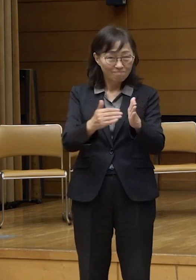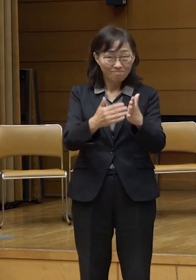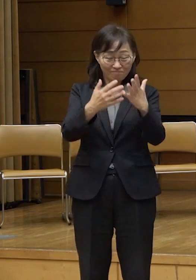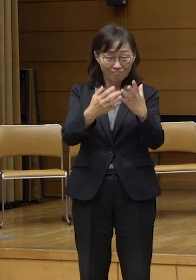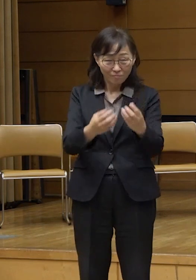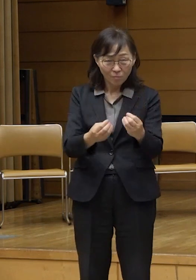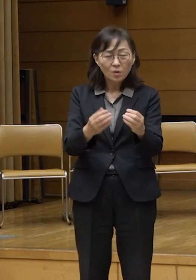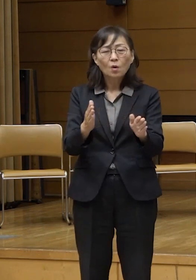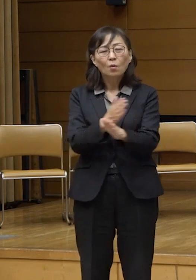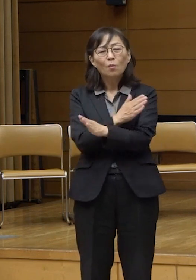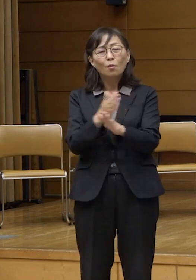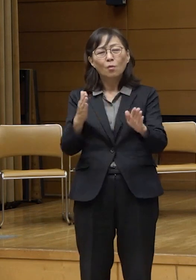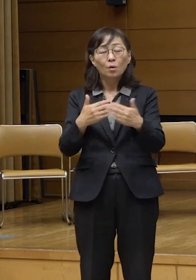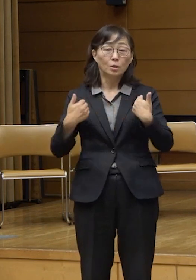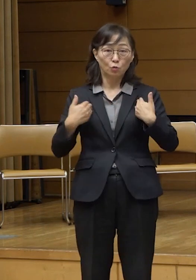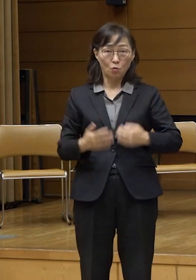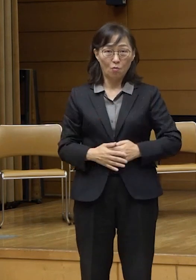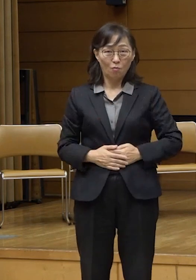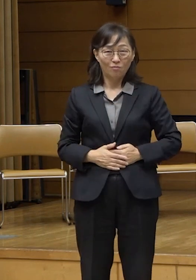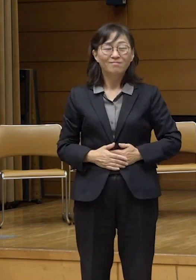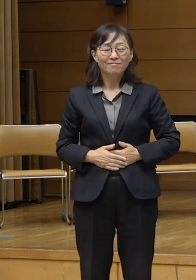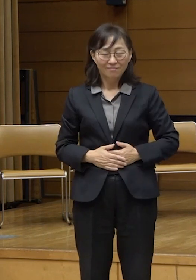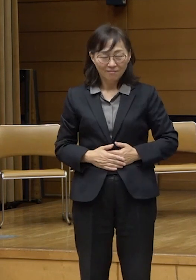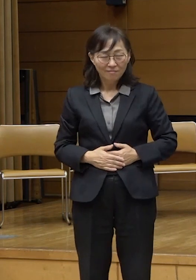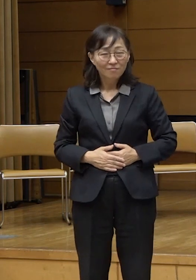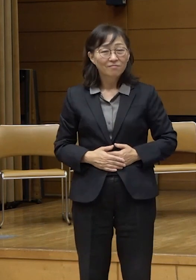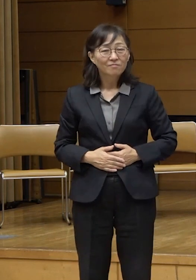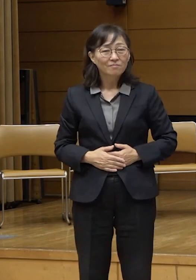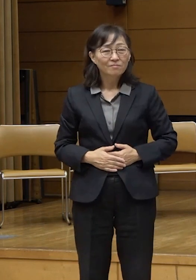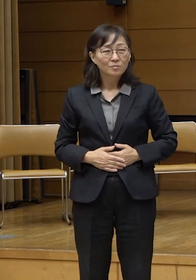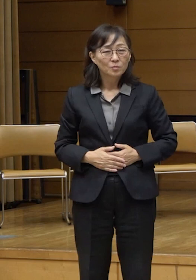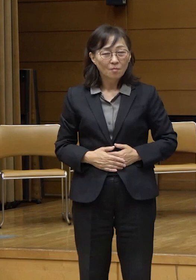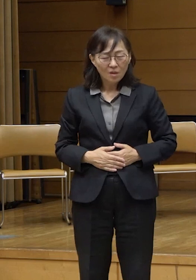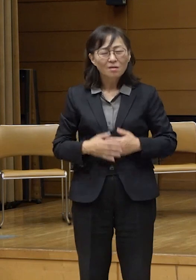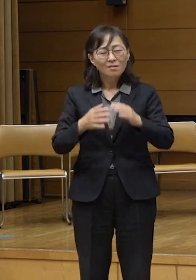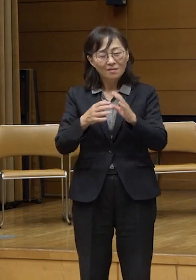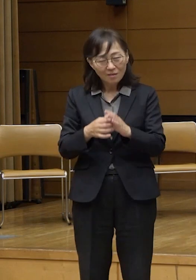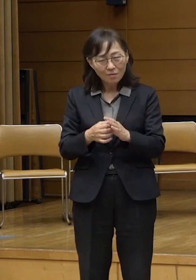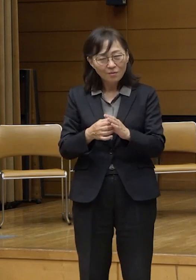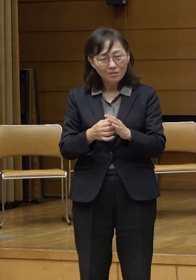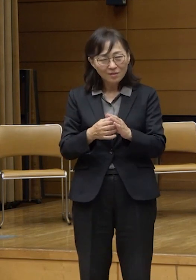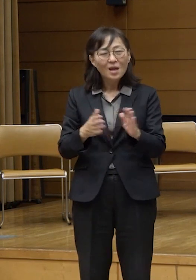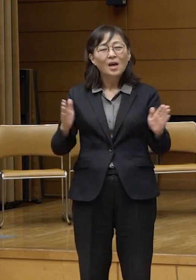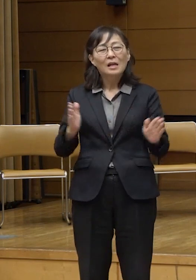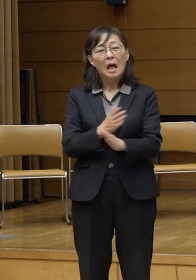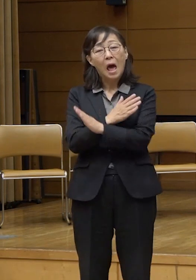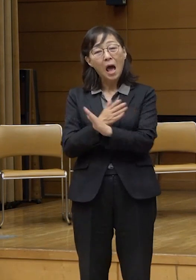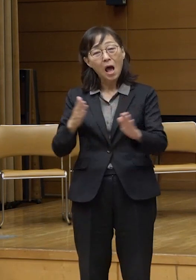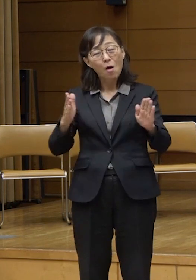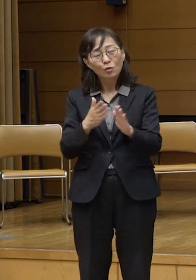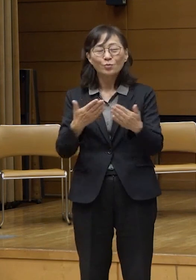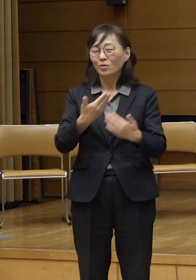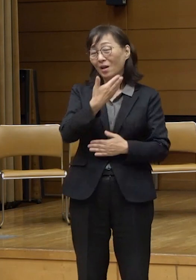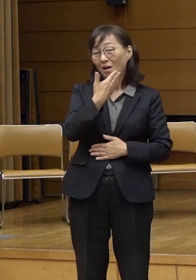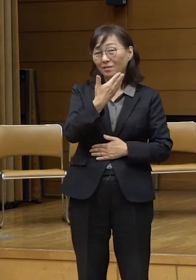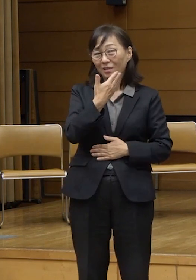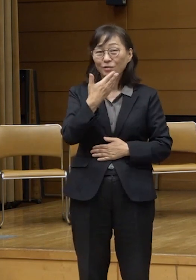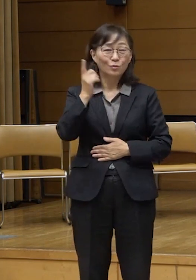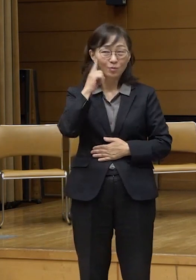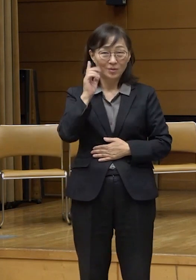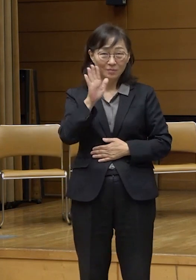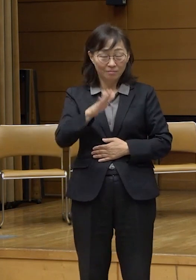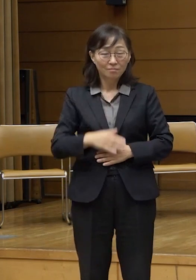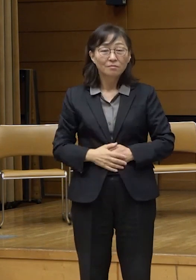が必要なので、そういう意味でリラックスできるときはリラックスした方がいいでしょうというようなことを、皆さんに申し上げています。